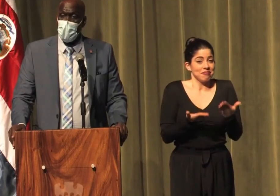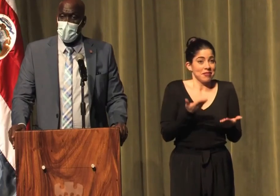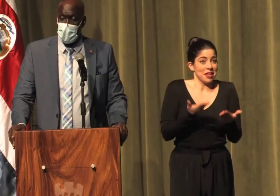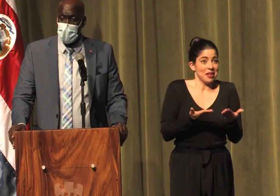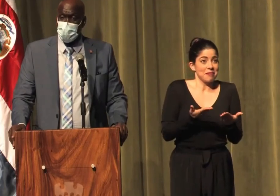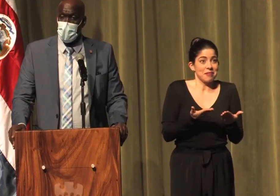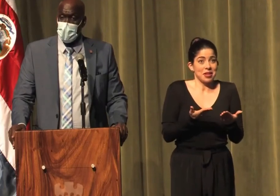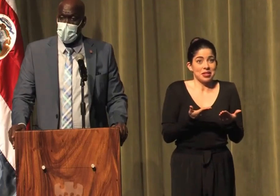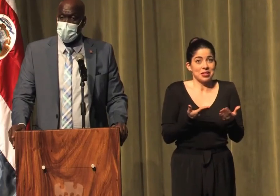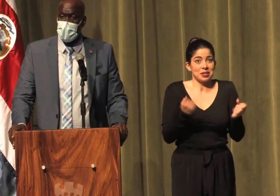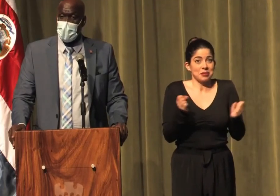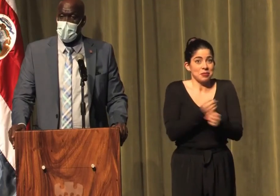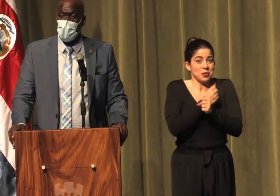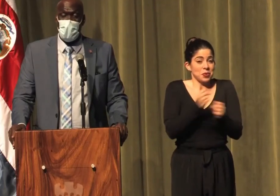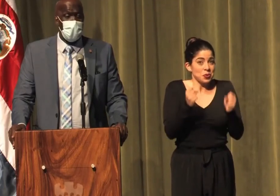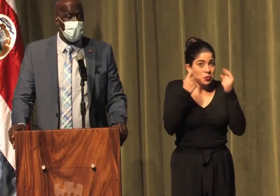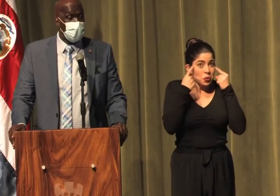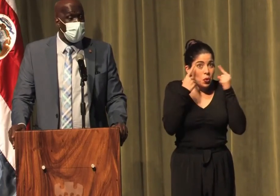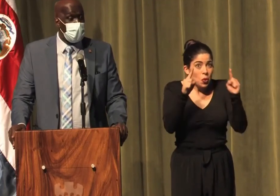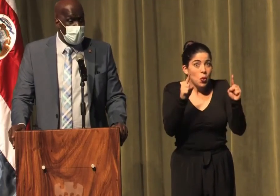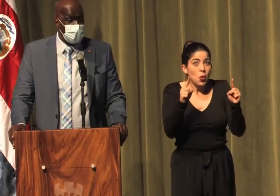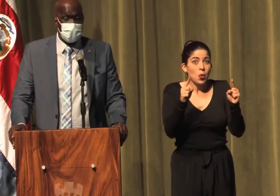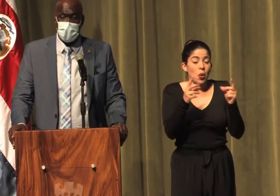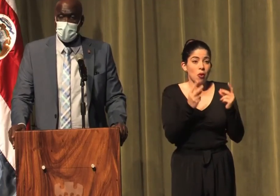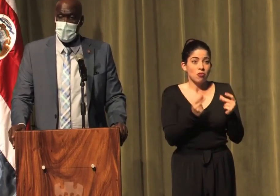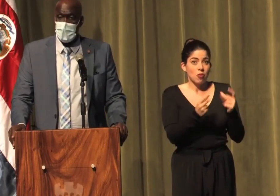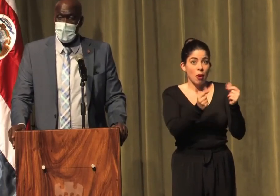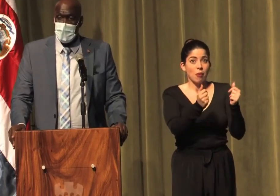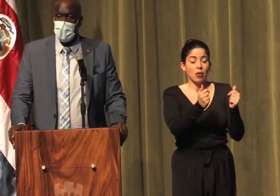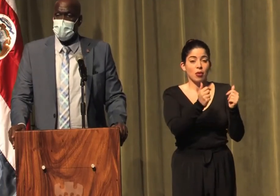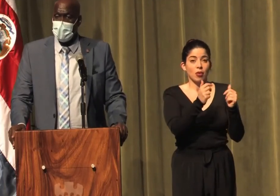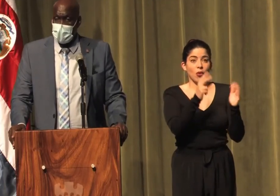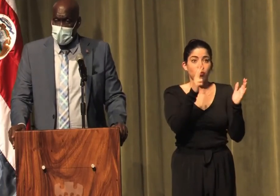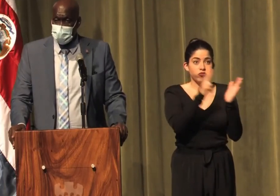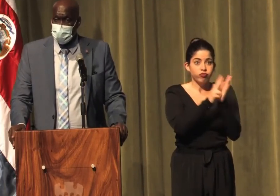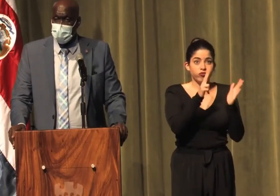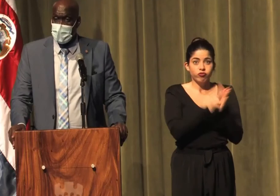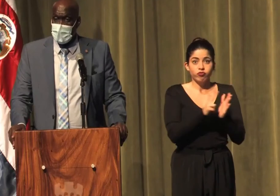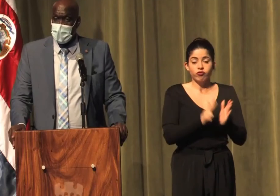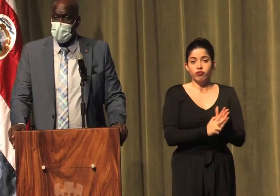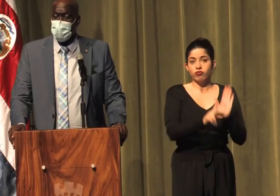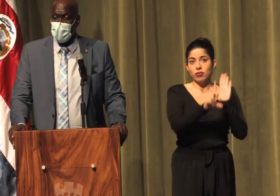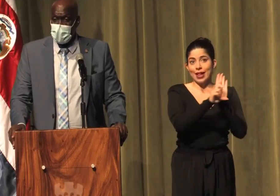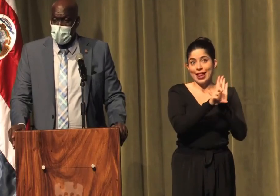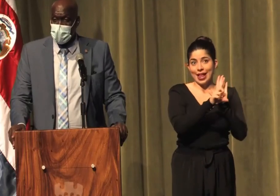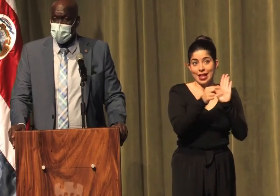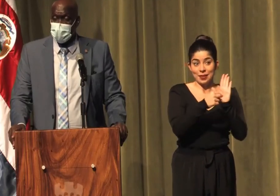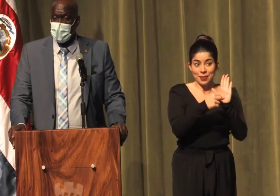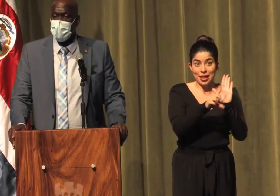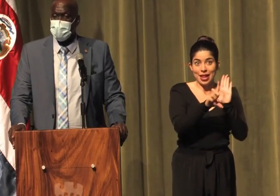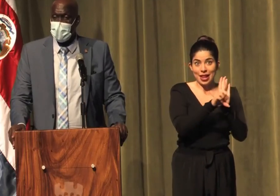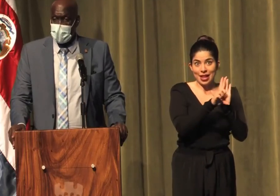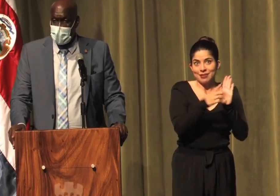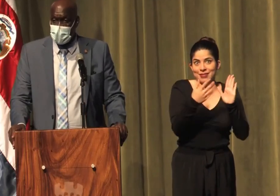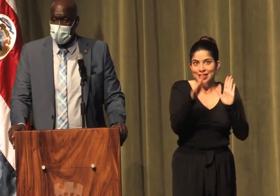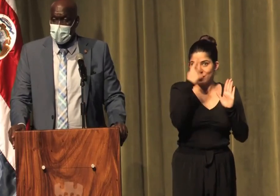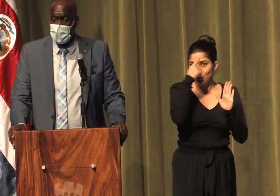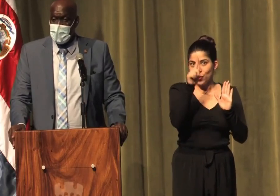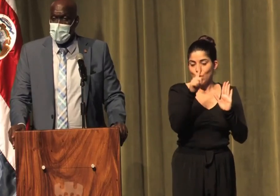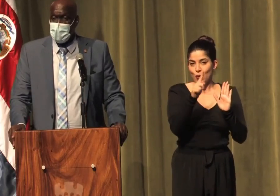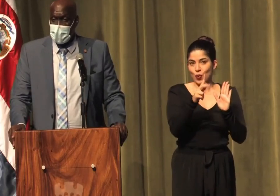no hubiéramos podido sacar oportunamente las leyes que pudimos